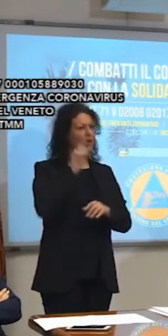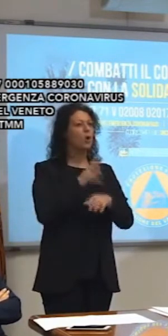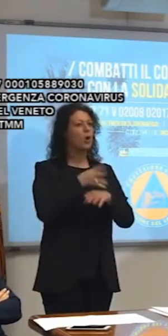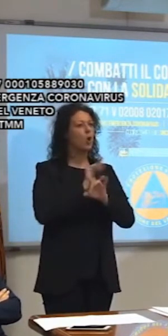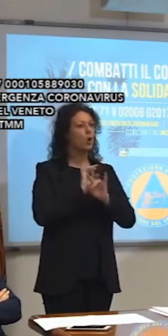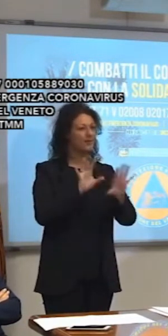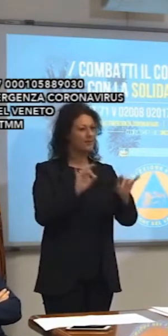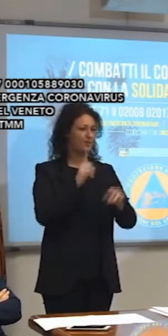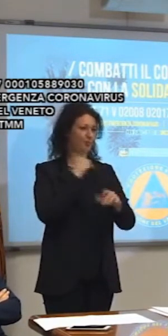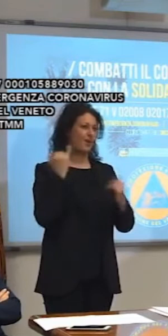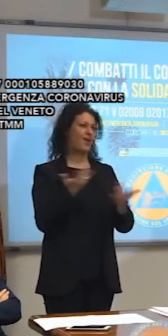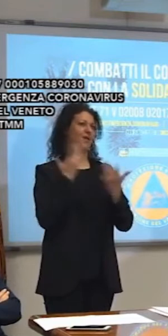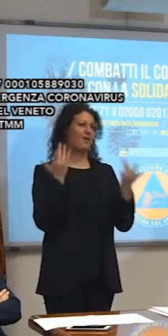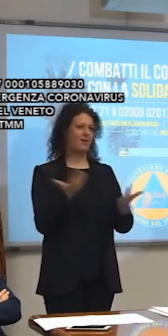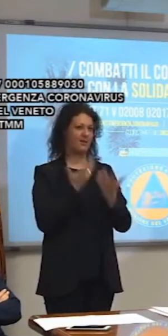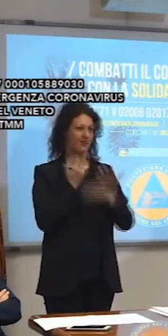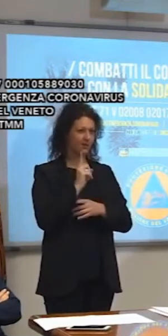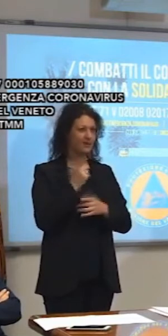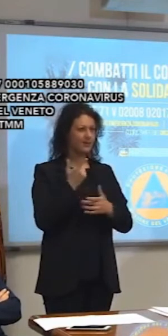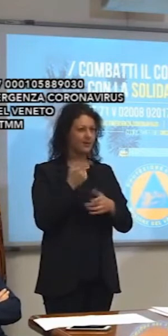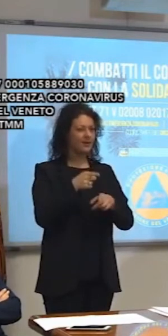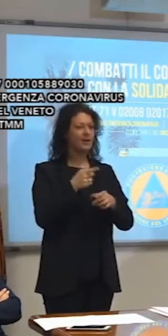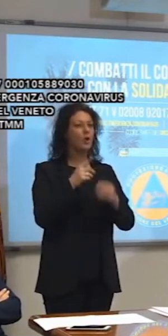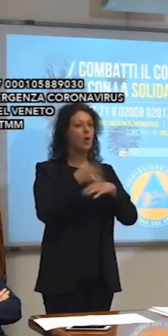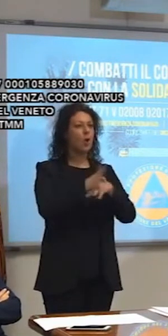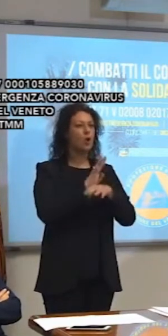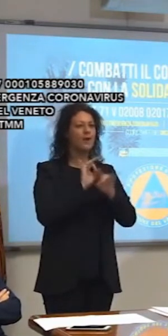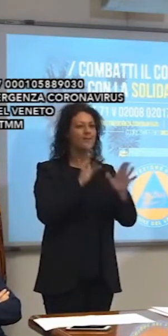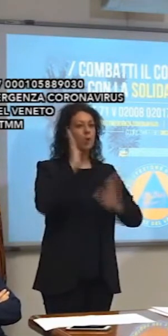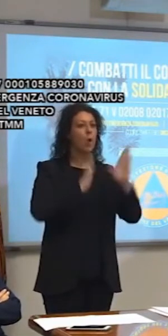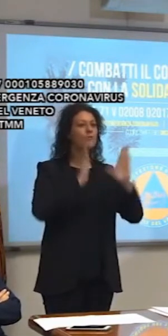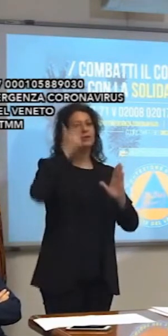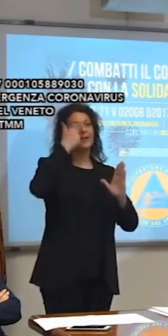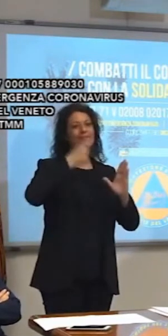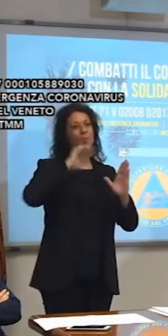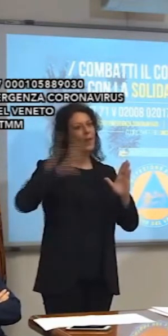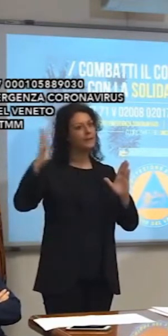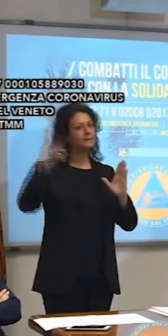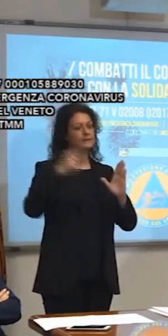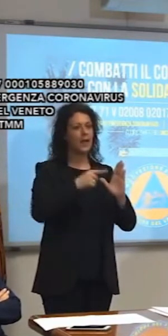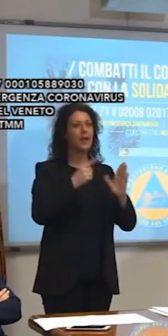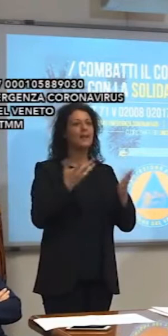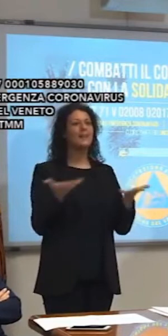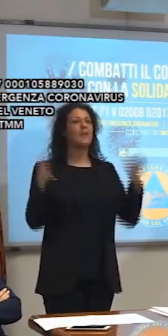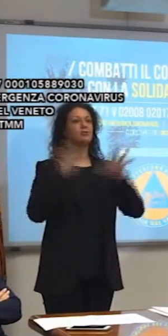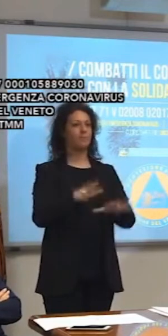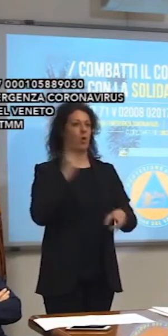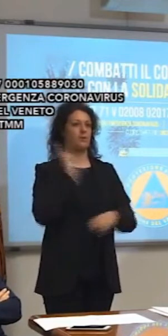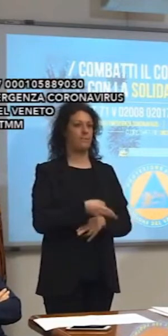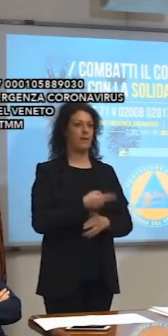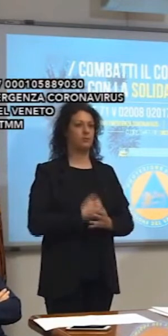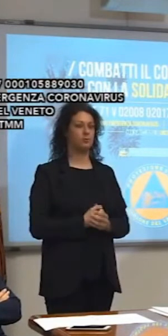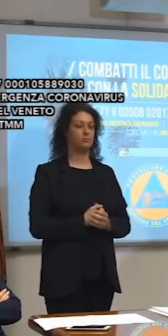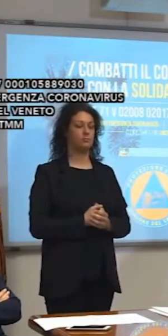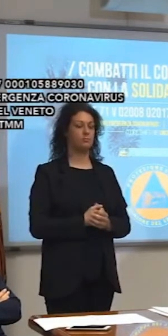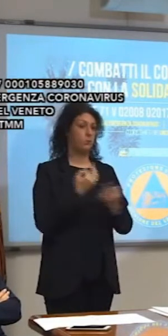uno studio, dalla mortalità che è 10 volte la peggiore influenza che è passata per il vento. Ecco, se uno ha una malattia grave va dal suo